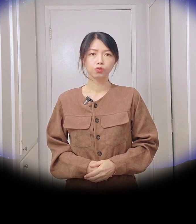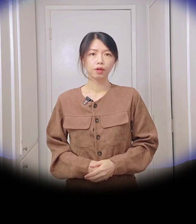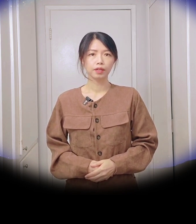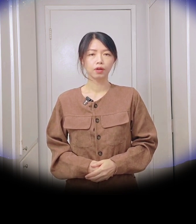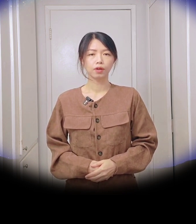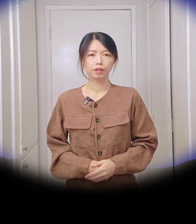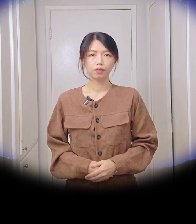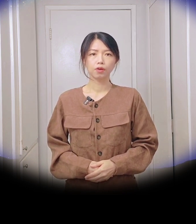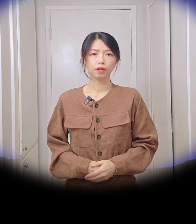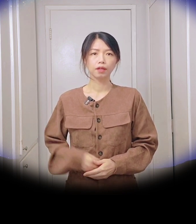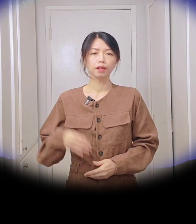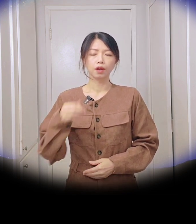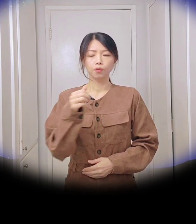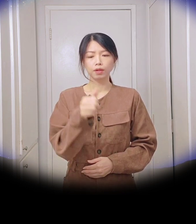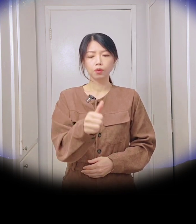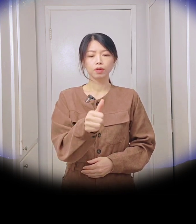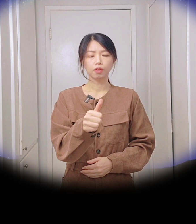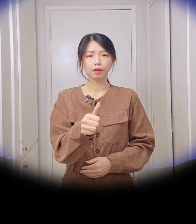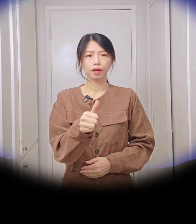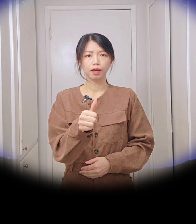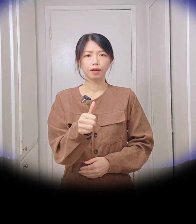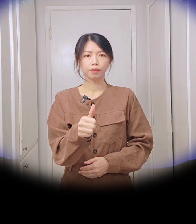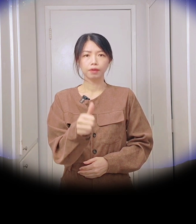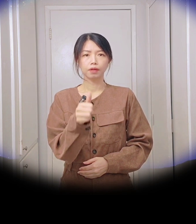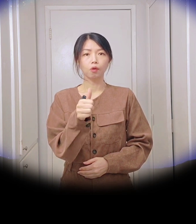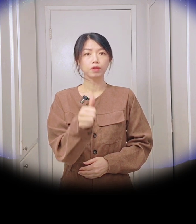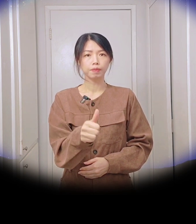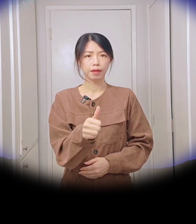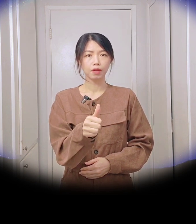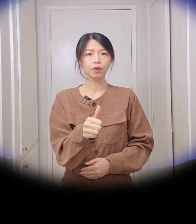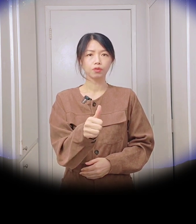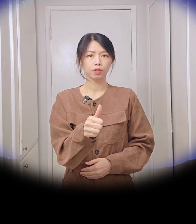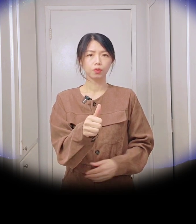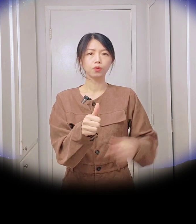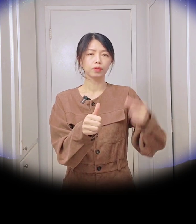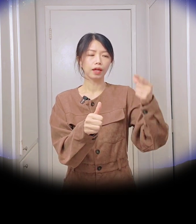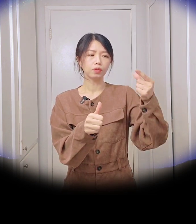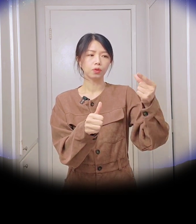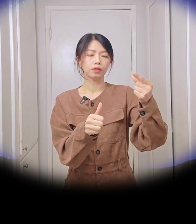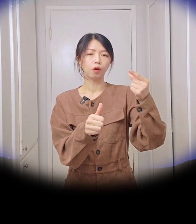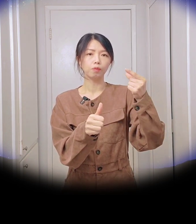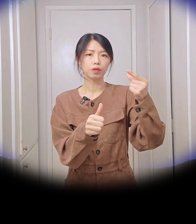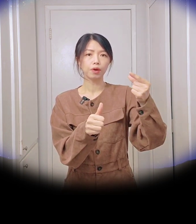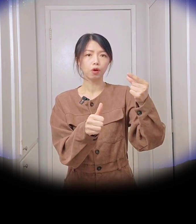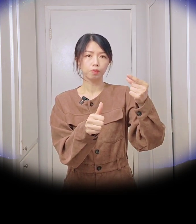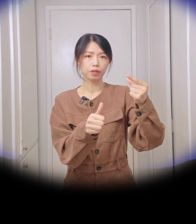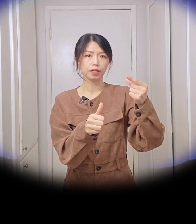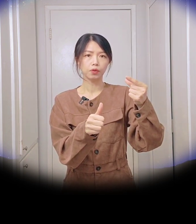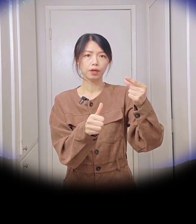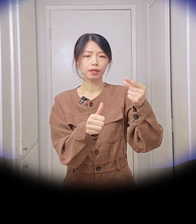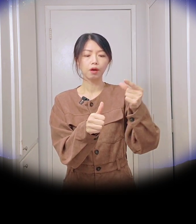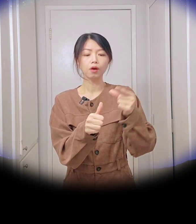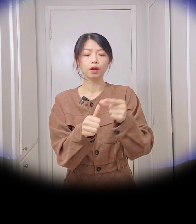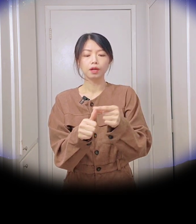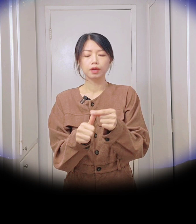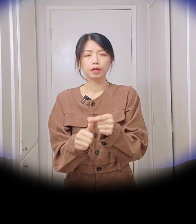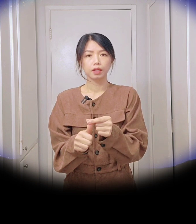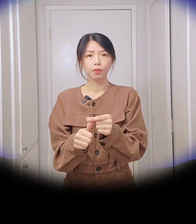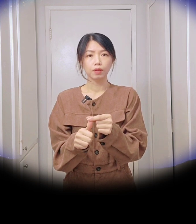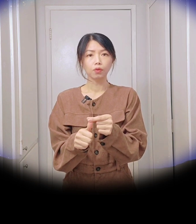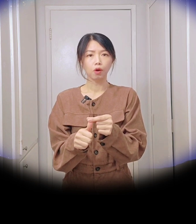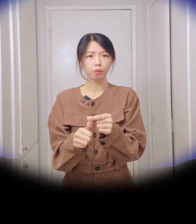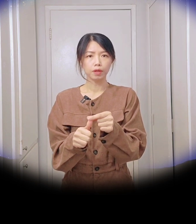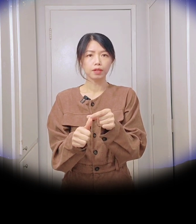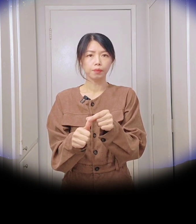구하다, 구원이라고 한 뜻의 수어는 왼손이 이렇게 엄지만 세워주시고 다른 손은 엄지와 검지를 이용해서